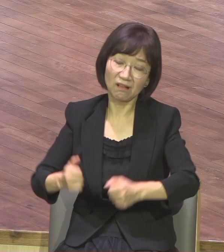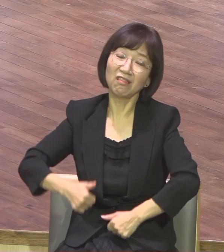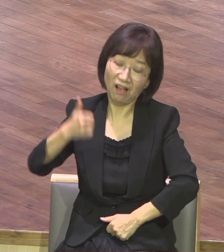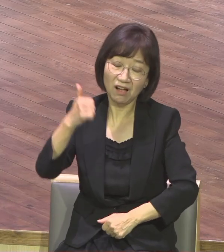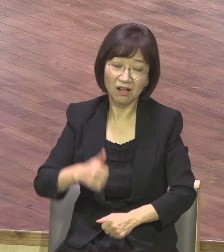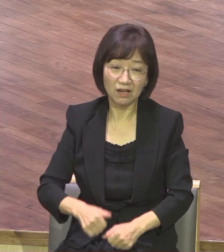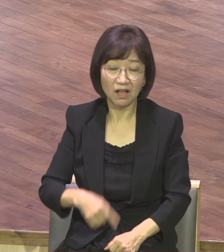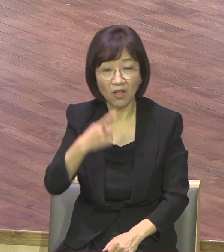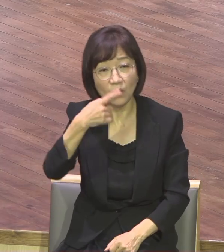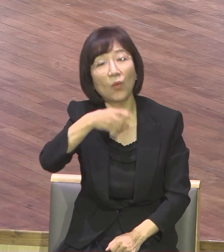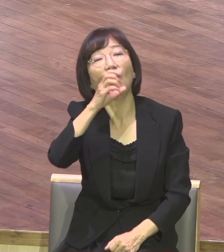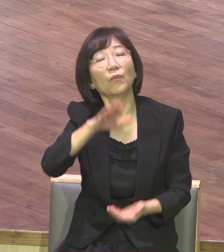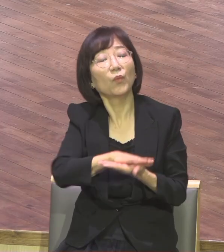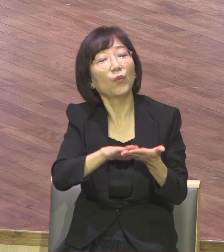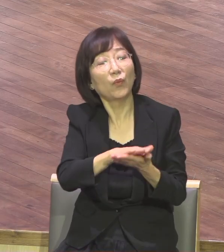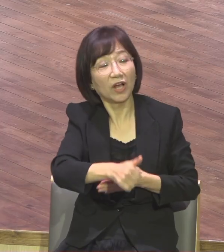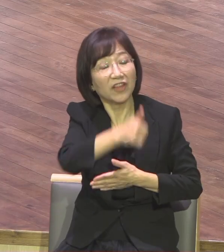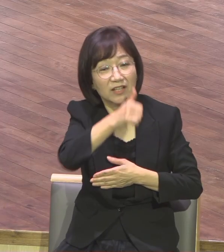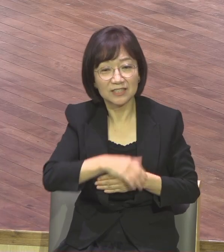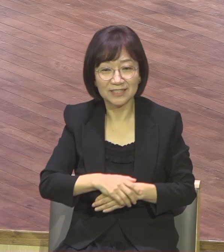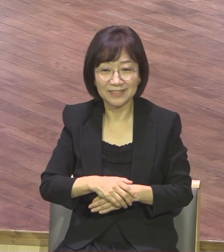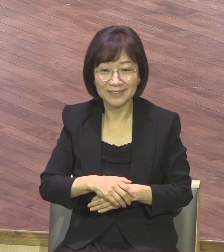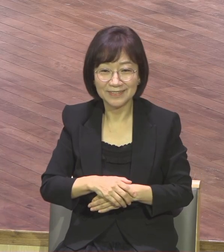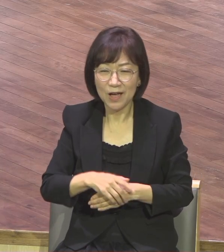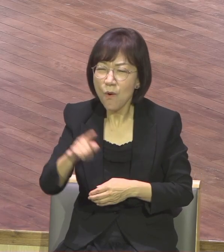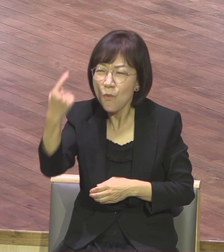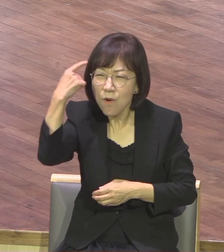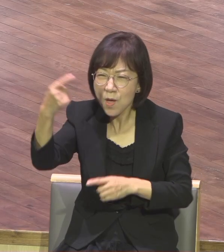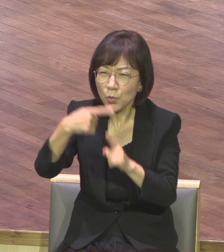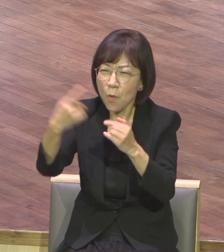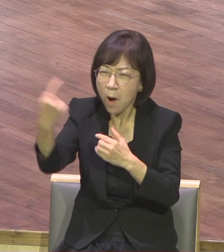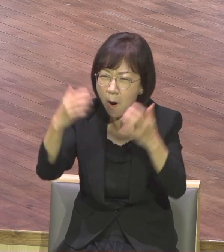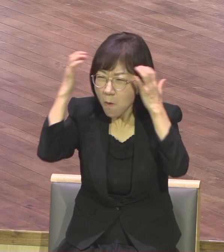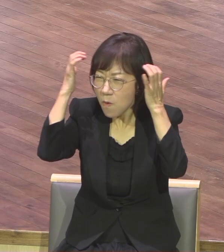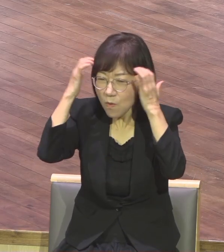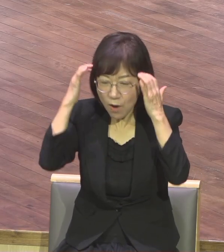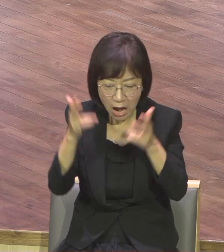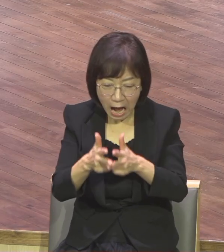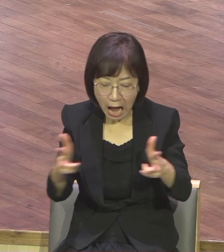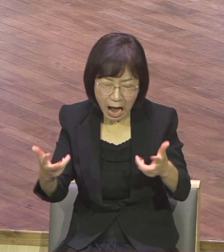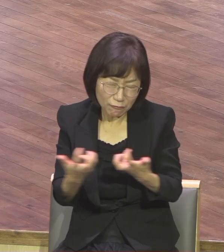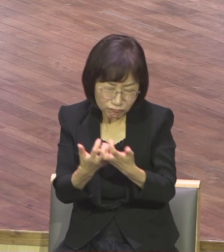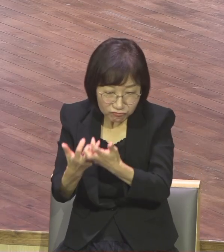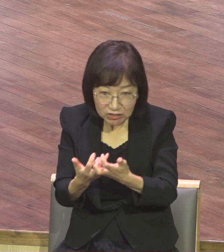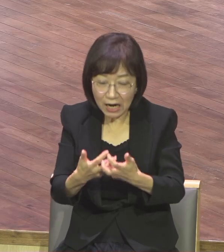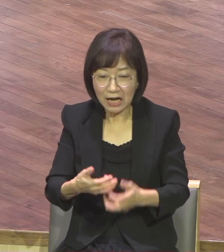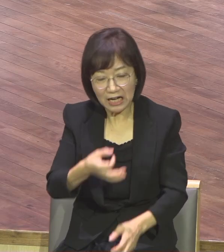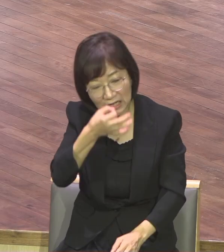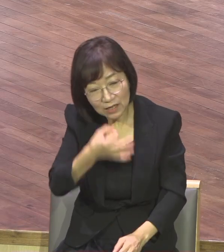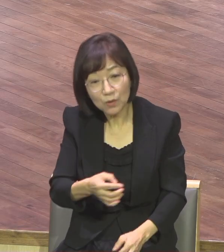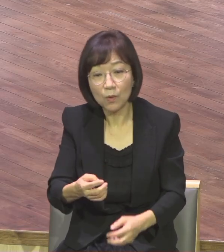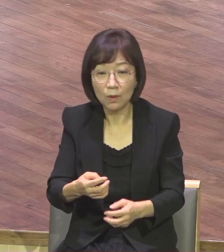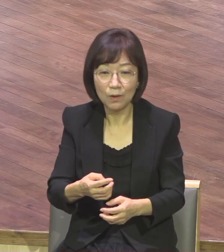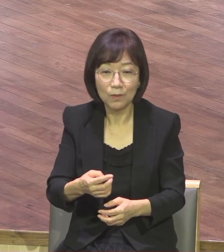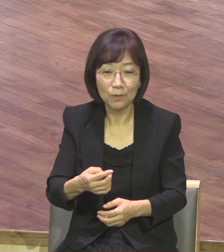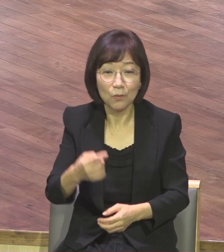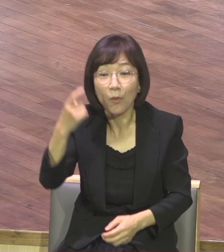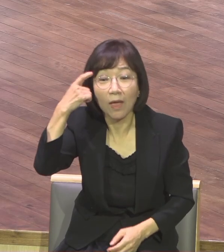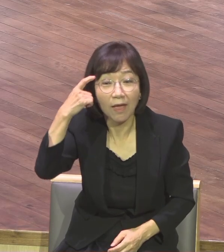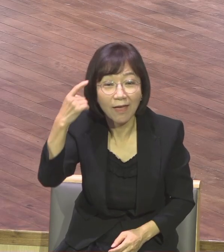거기는 아시지. 뭐 주사형도 복잡하고 여러 가지 복잡한 나옵니까? 예배